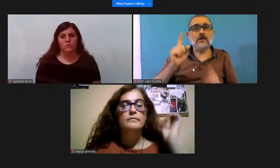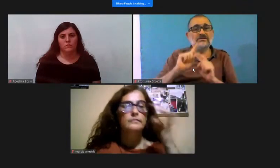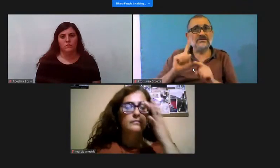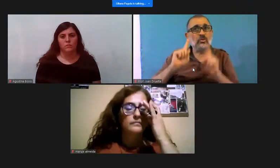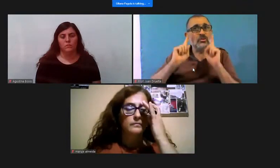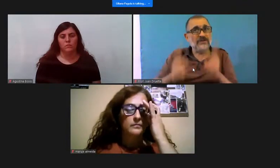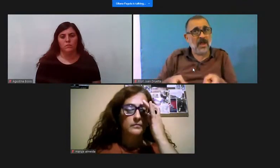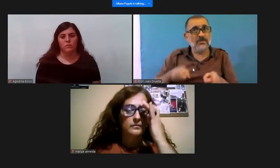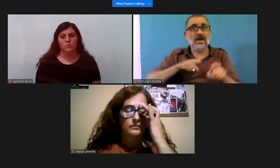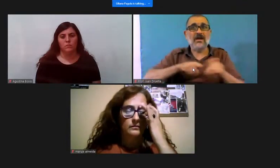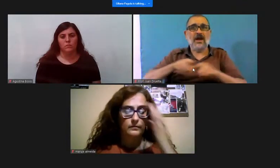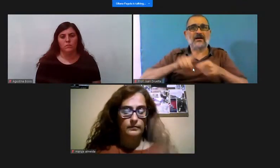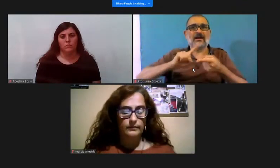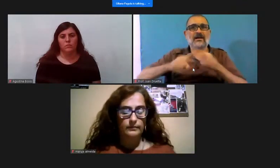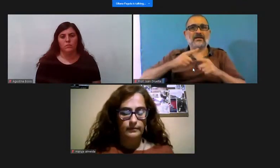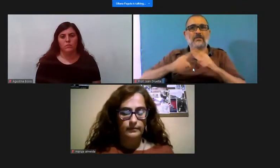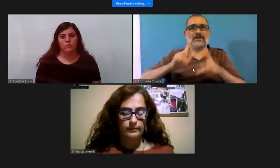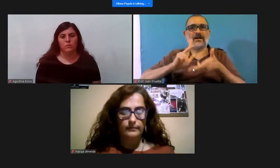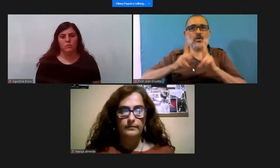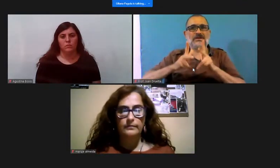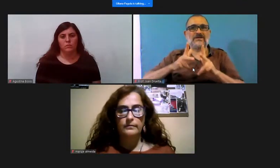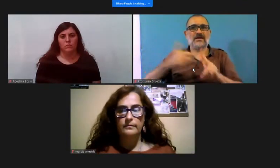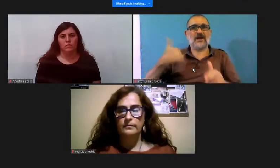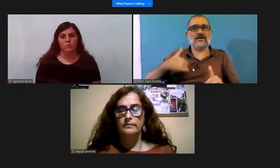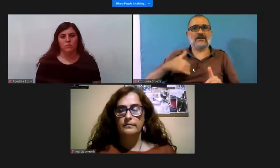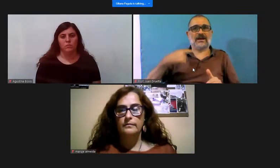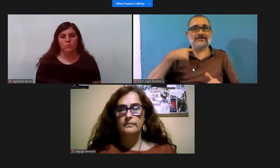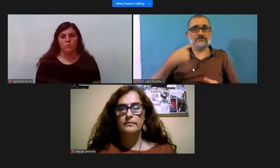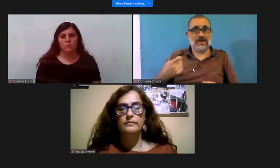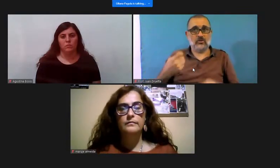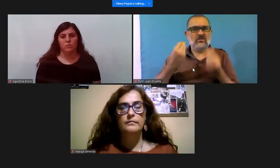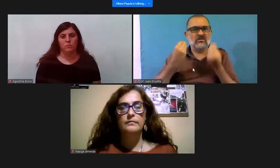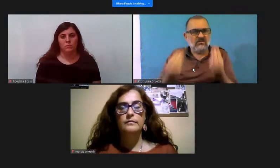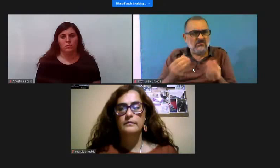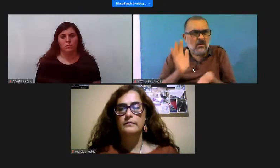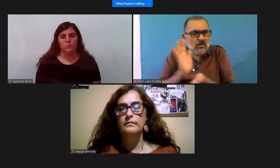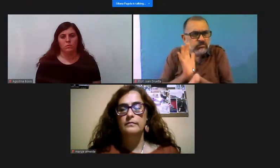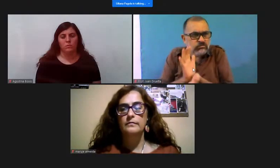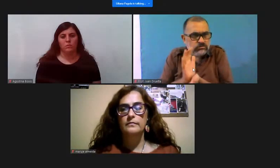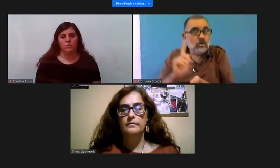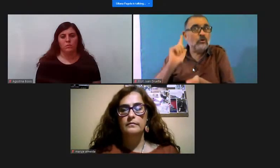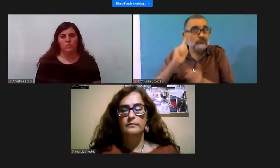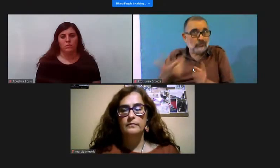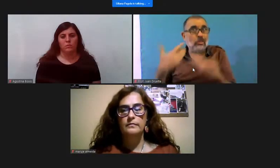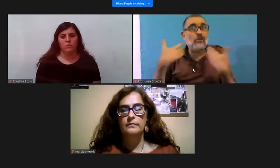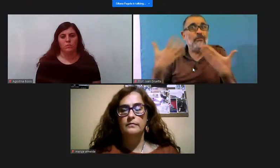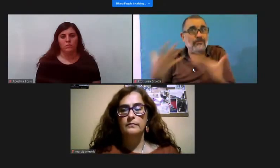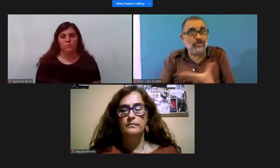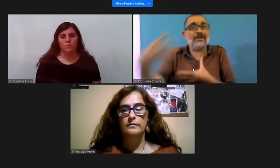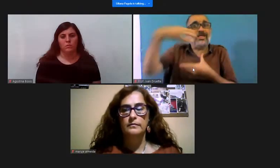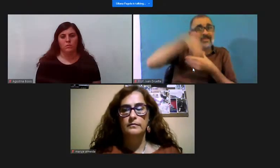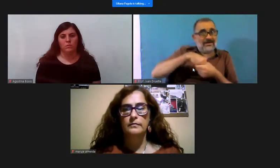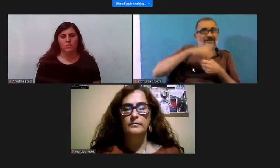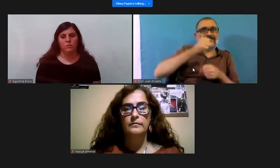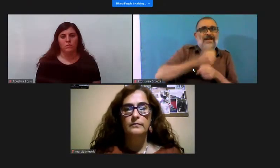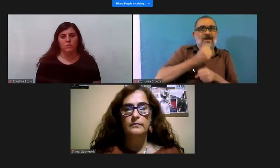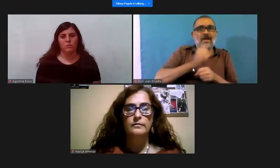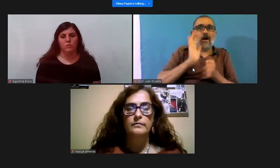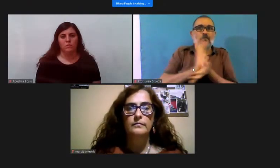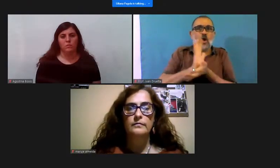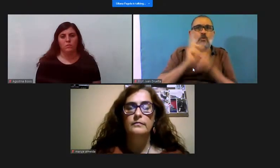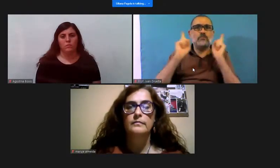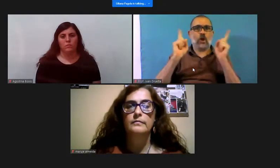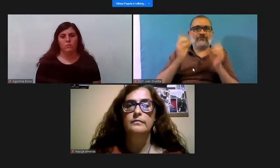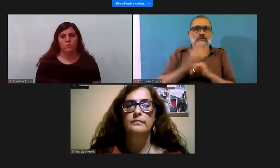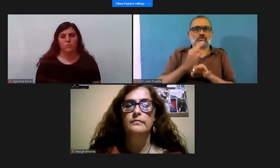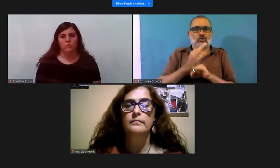estoy hablando de la TULSA, sino también de las carreras de intérpretes, de formación de intérpretes de lengua de señas argentina-español,